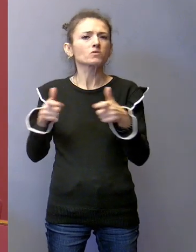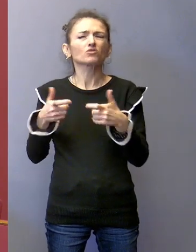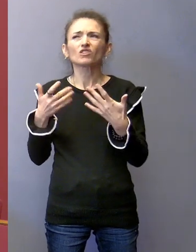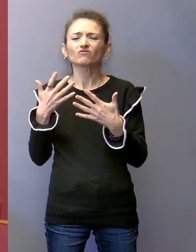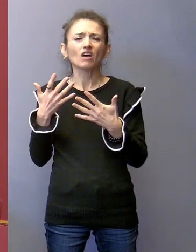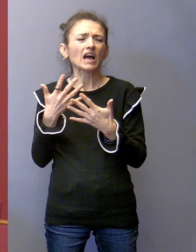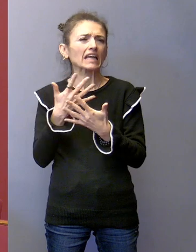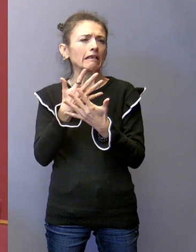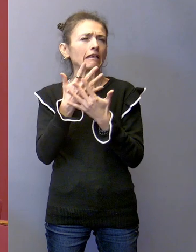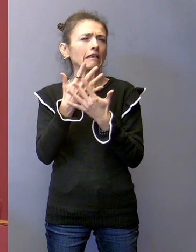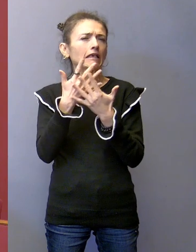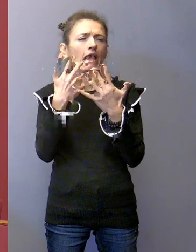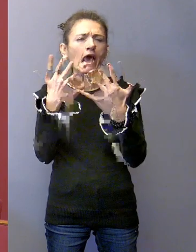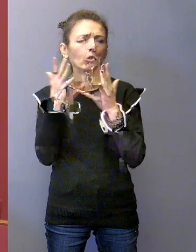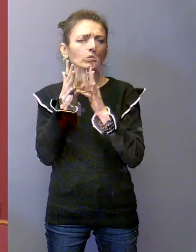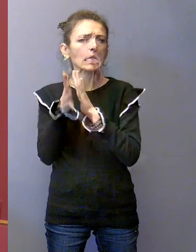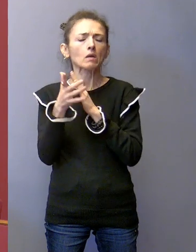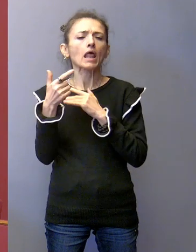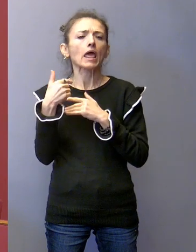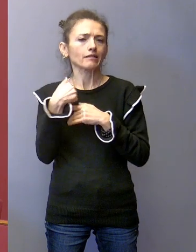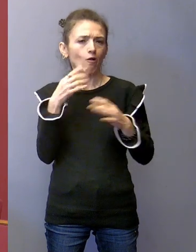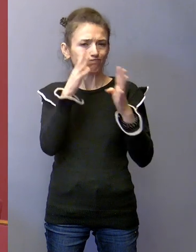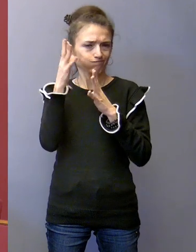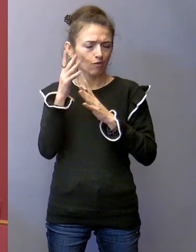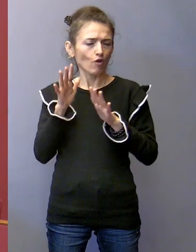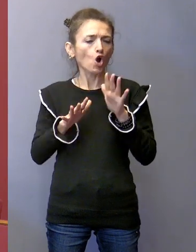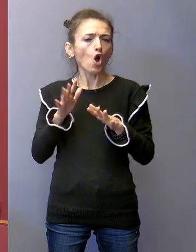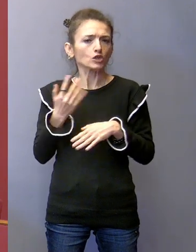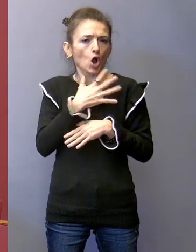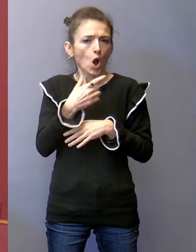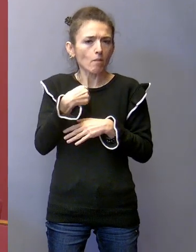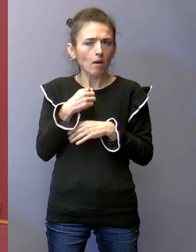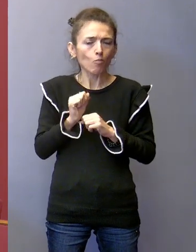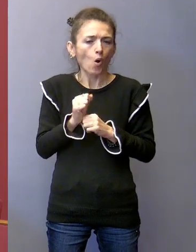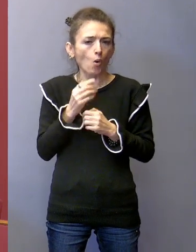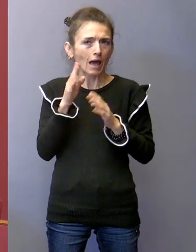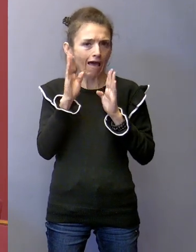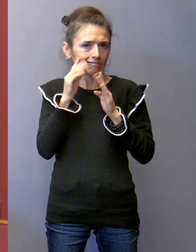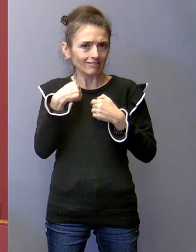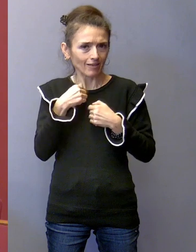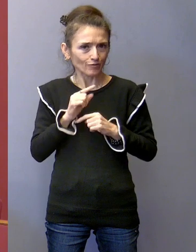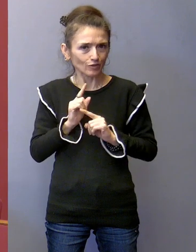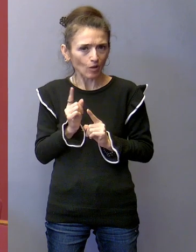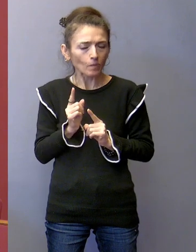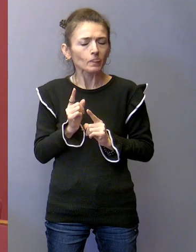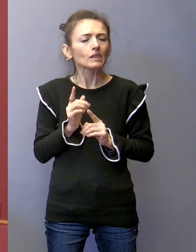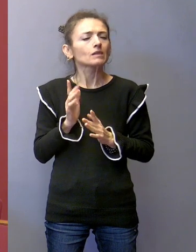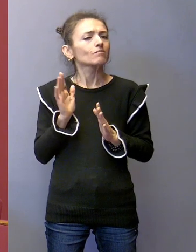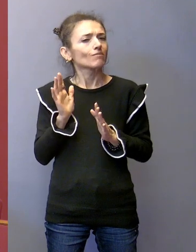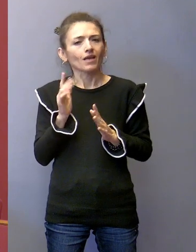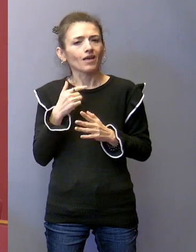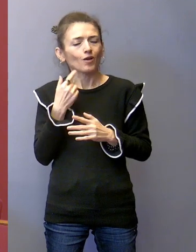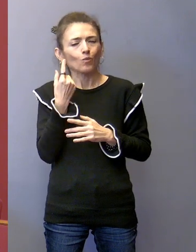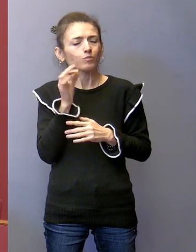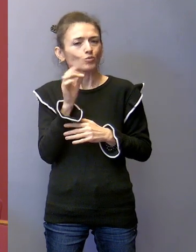e quindi come dire Nessuno dei tre firmatari è stato come dire attento in quel passaggio Risulta evidente presidente che